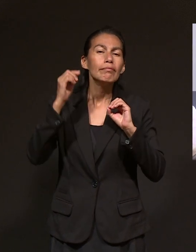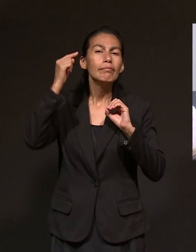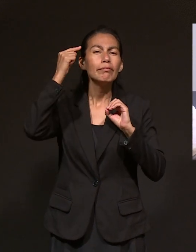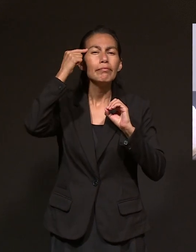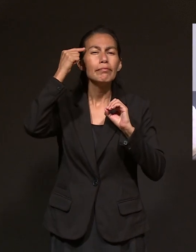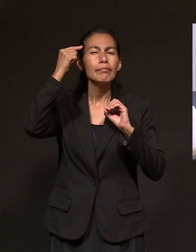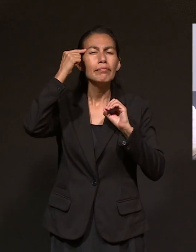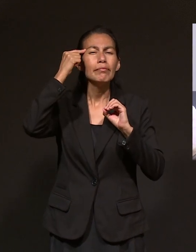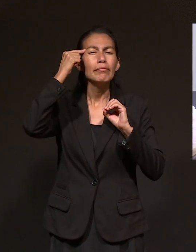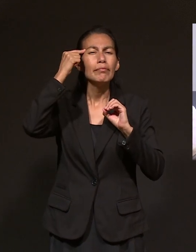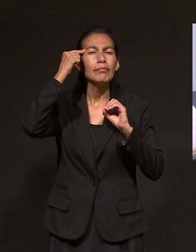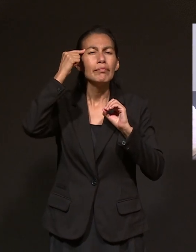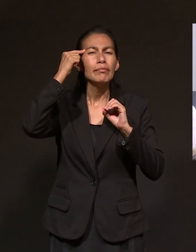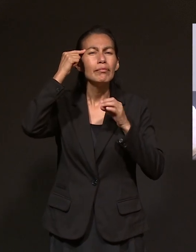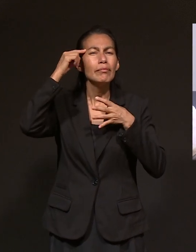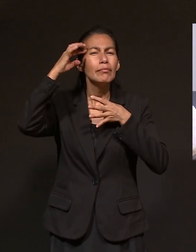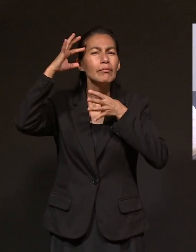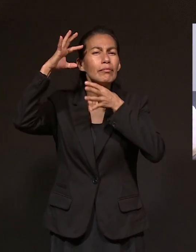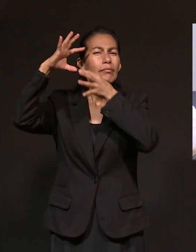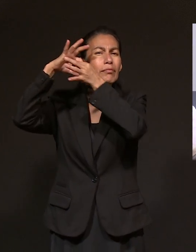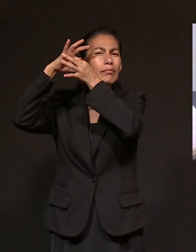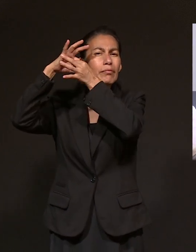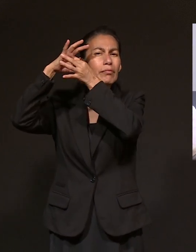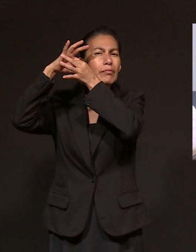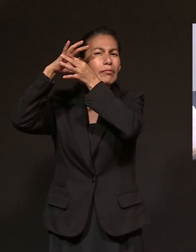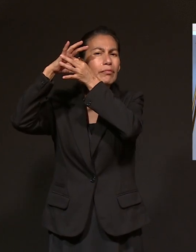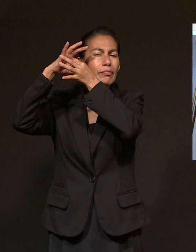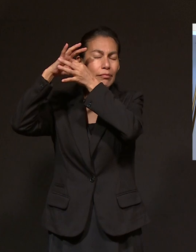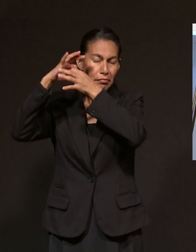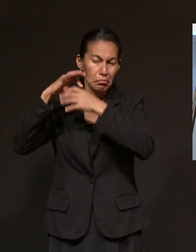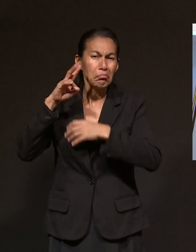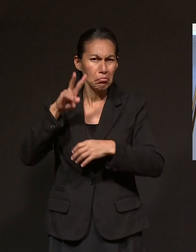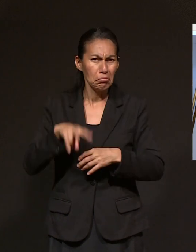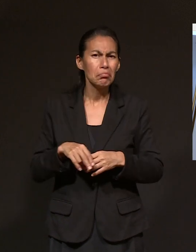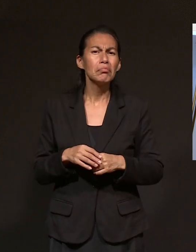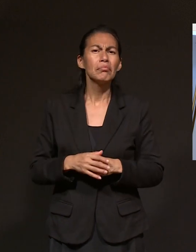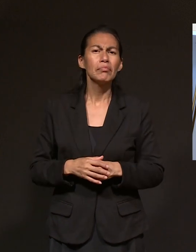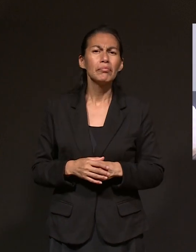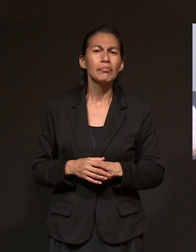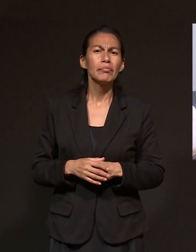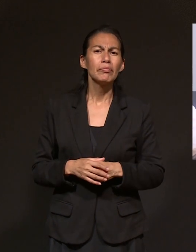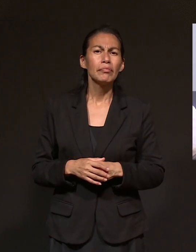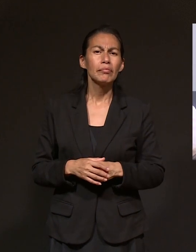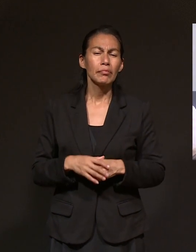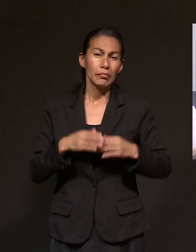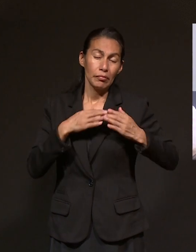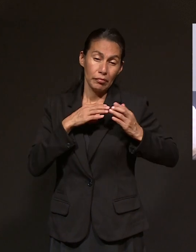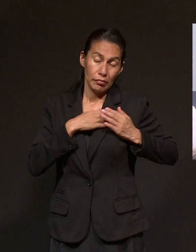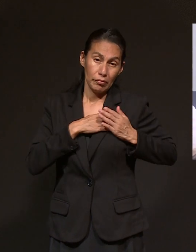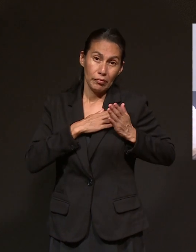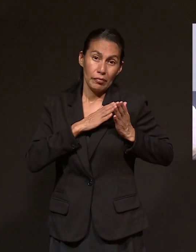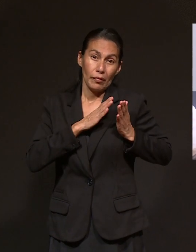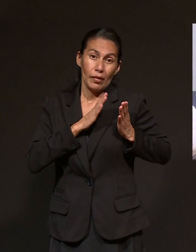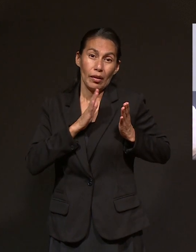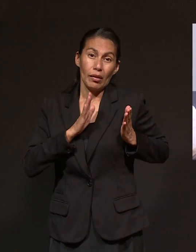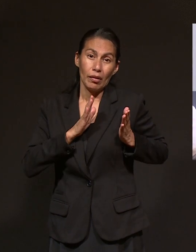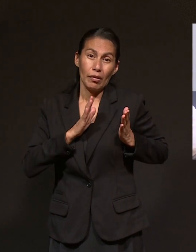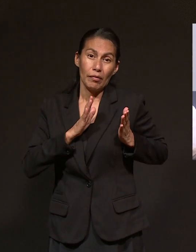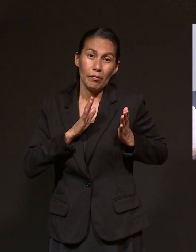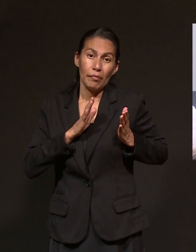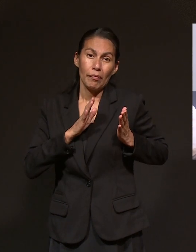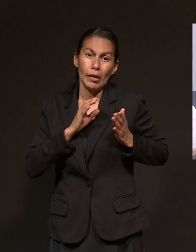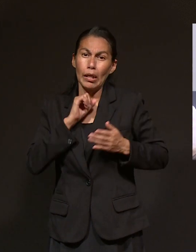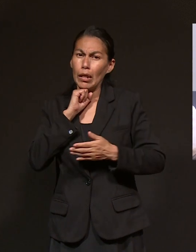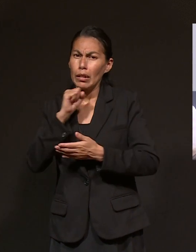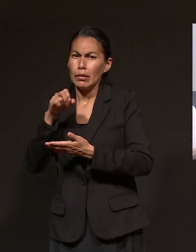silencio, simplemente con la mente. He aprendido también a abrir el